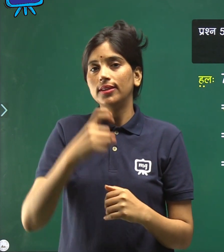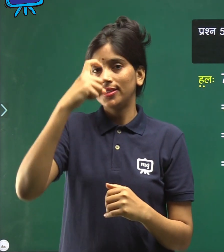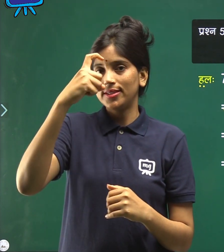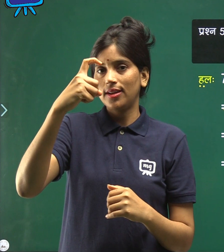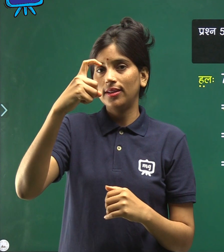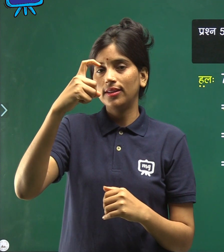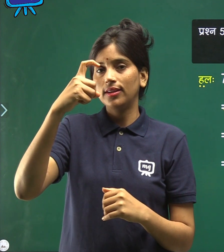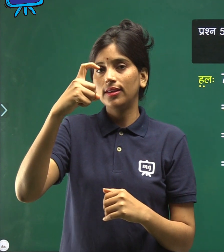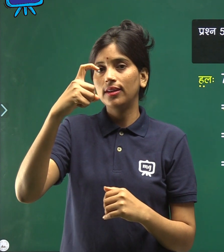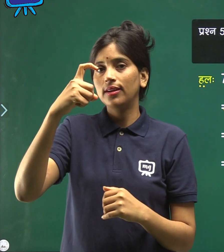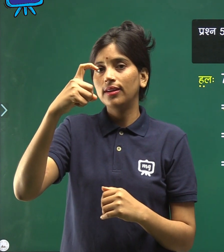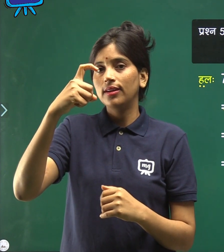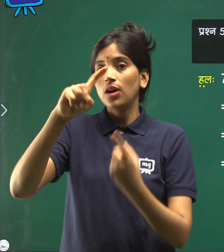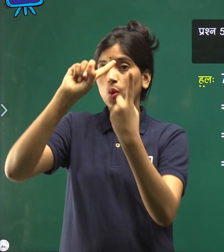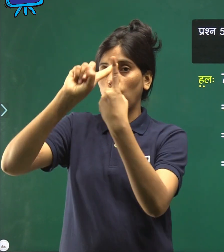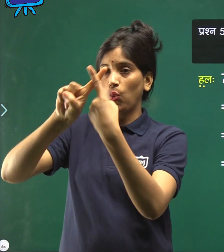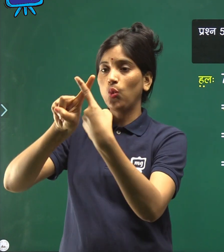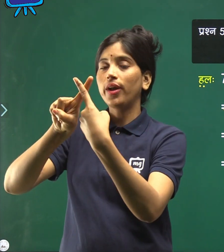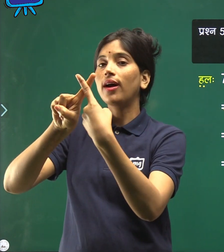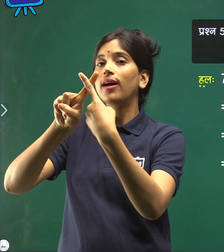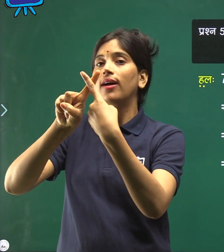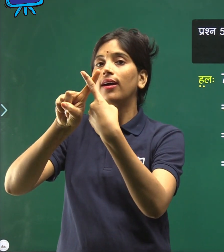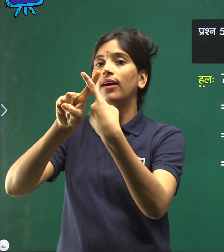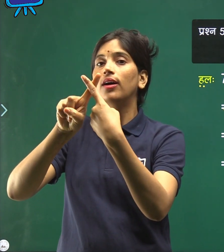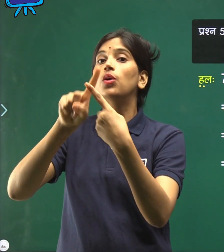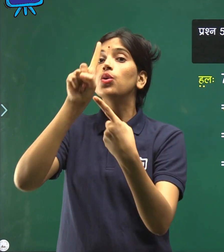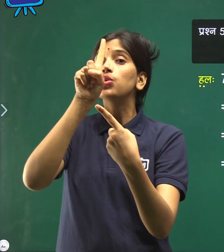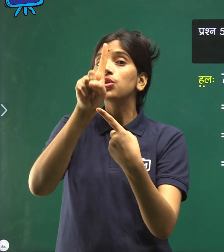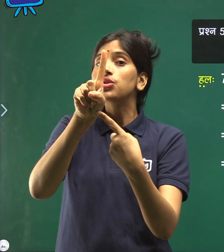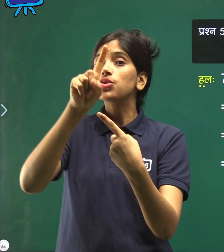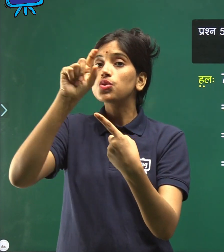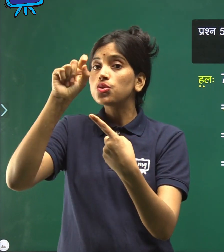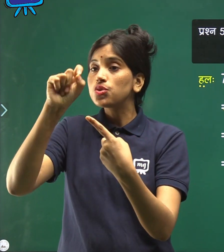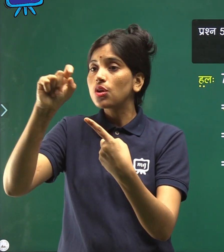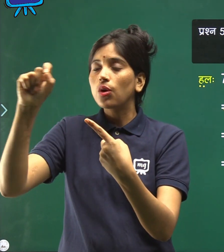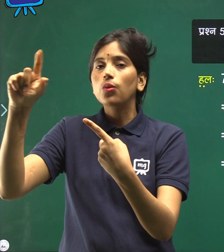7 गुणा 100